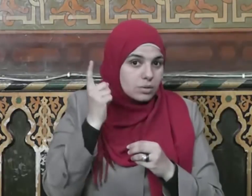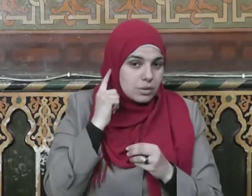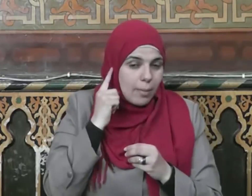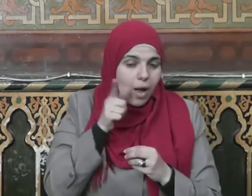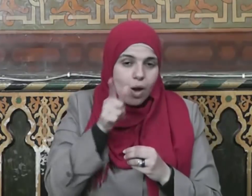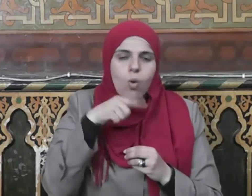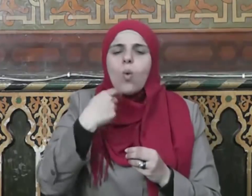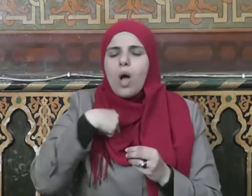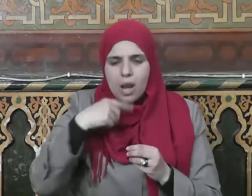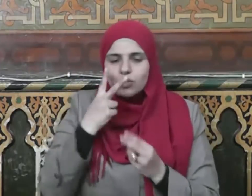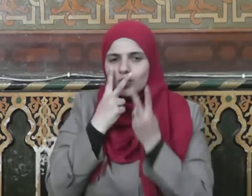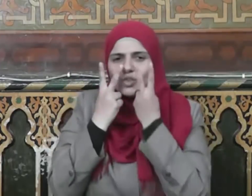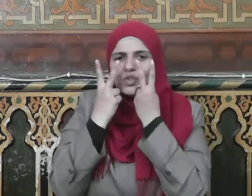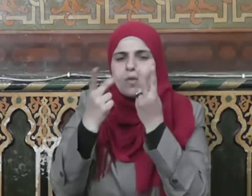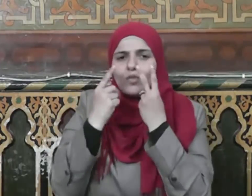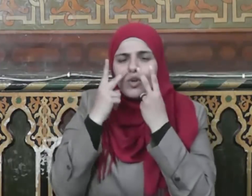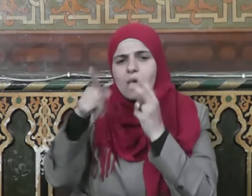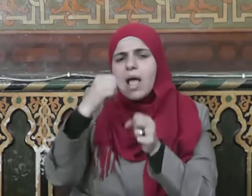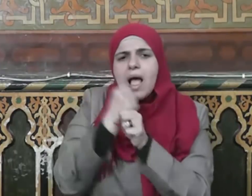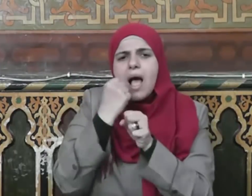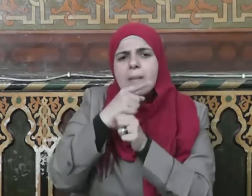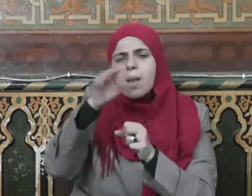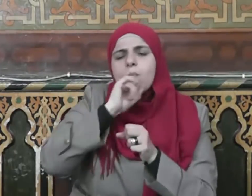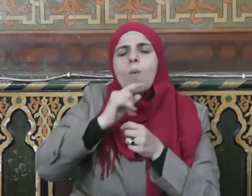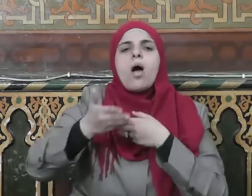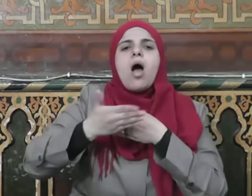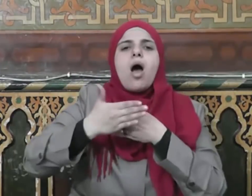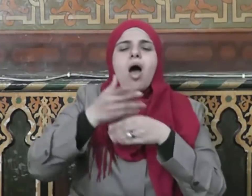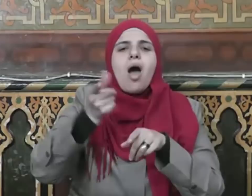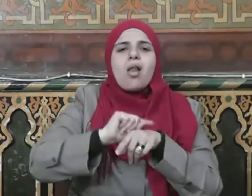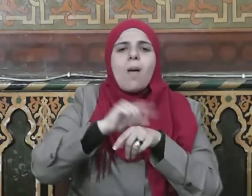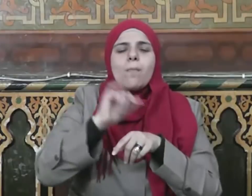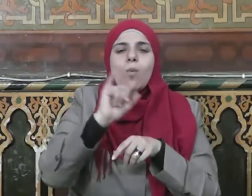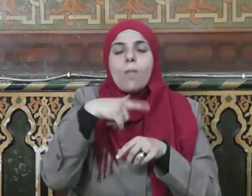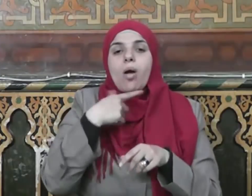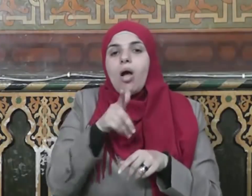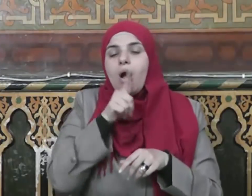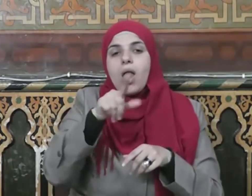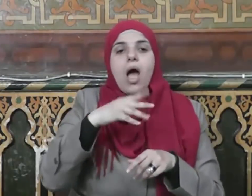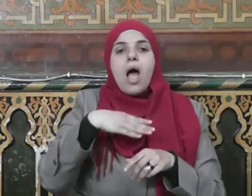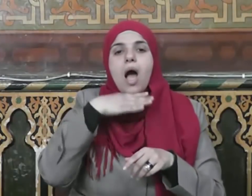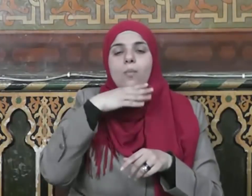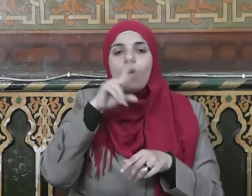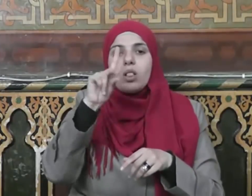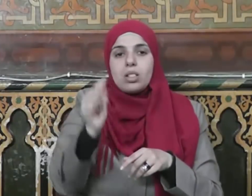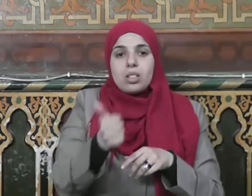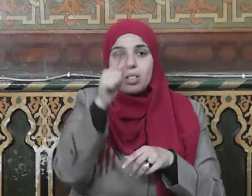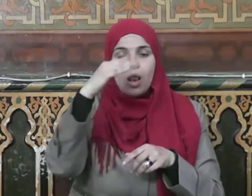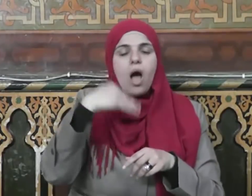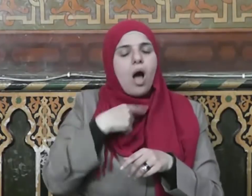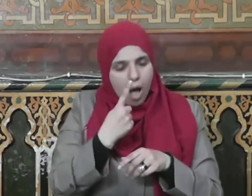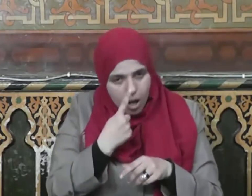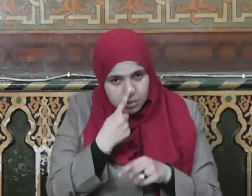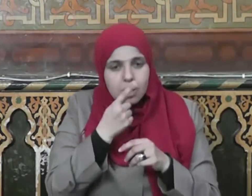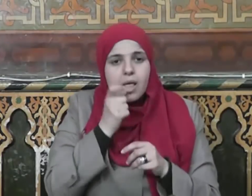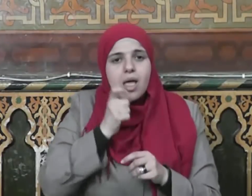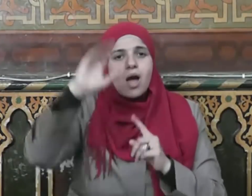وإني أرى أن تجعلها في الأقربين. فقال أبو طلحة: أفعل يا رسول الله. فقسمها أبو